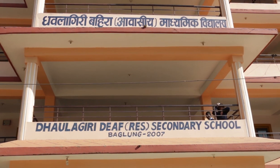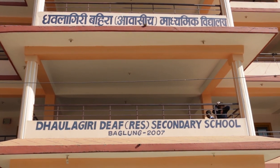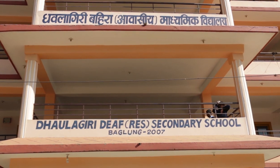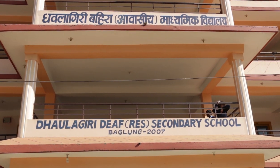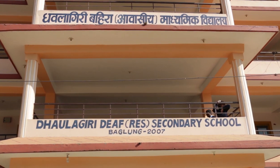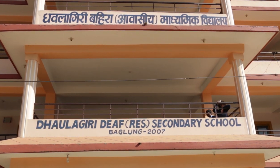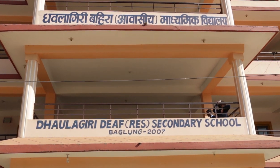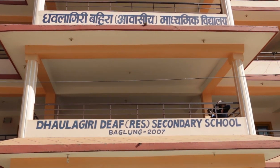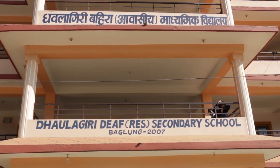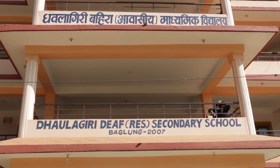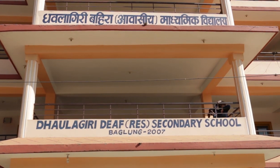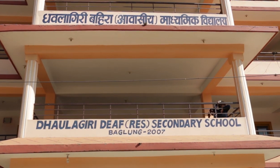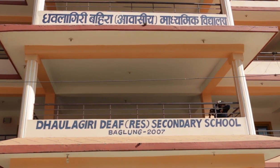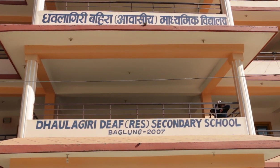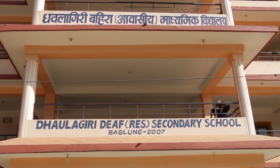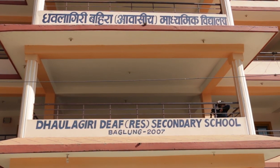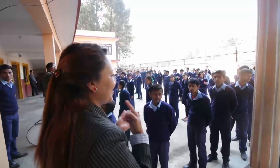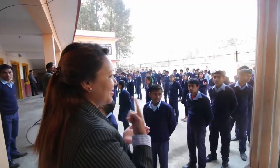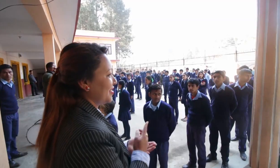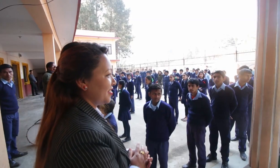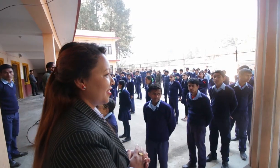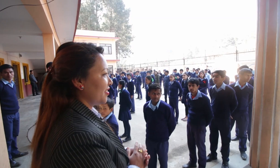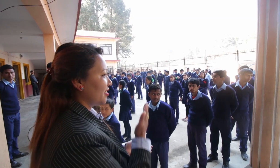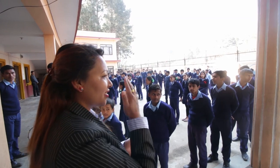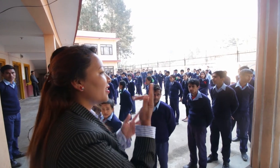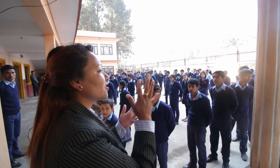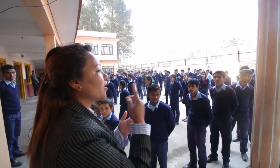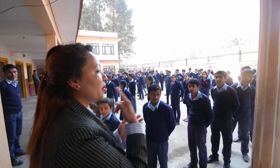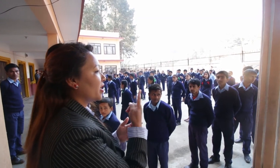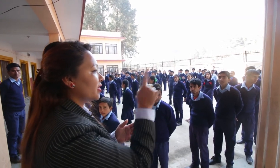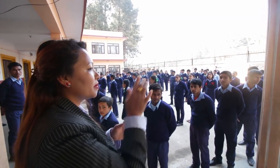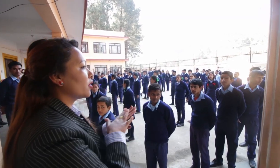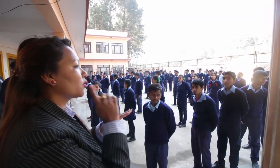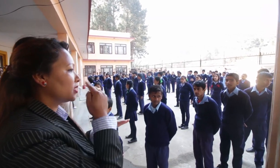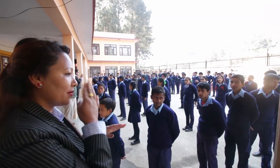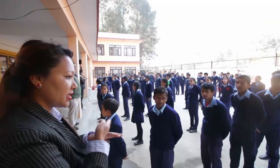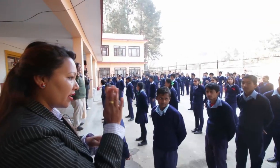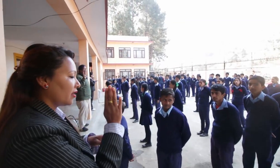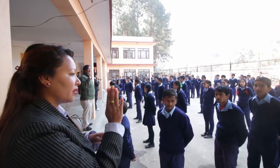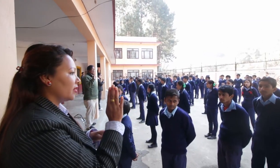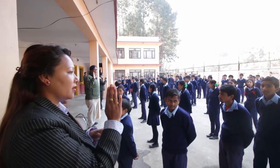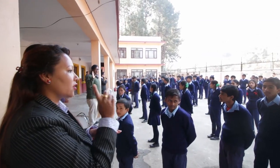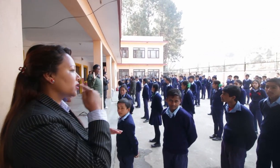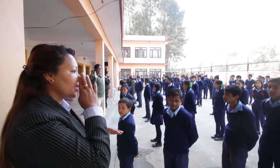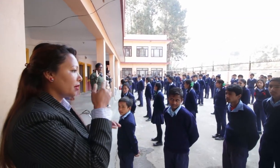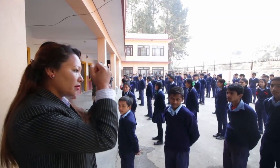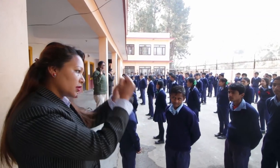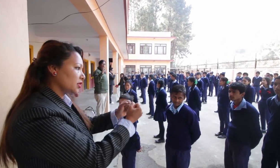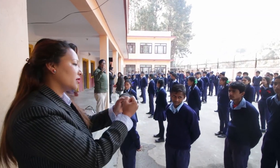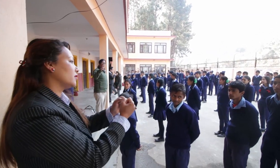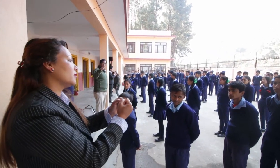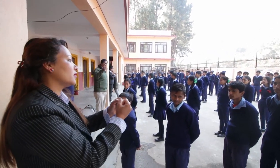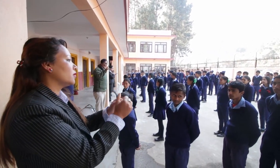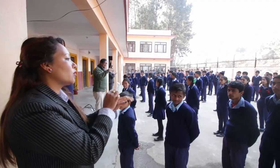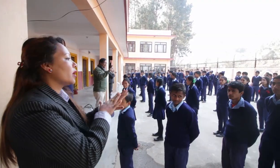आवासीय विद्यालयको स्थापना गरिएको हो। तर यस विद्यालयको सुरुवात गर्न यहाँका संस्थापकहरूले भने